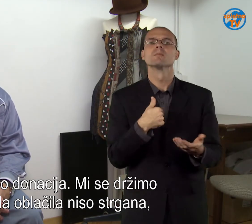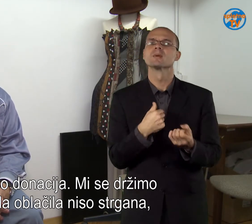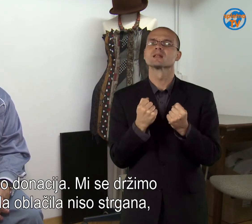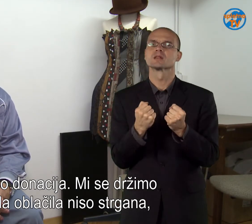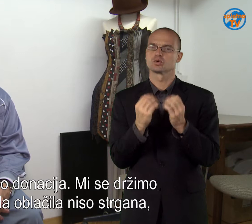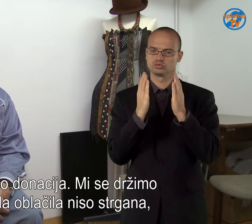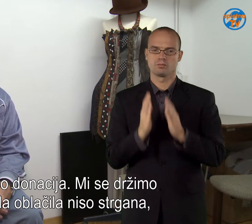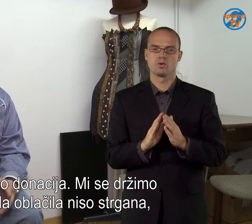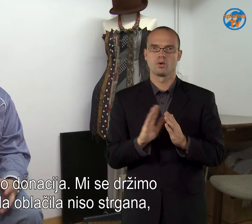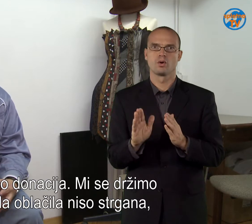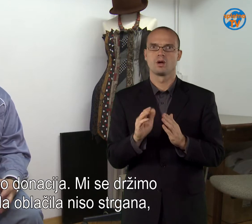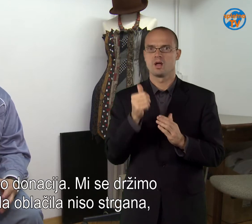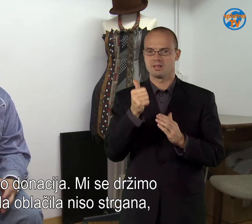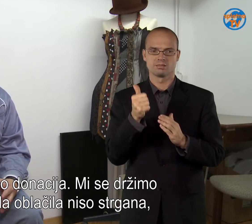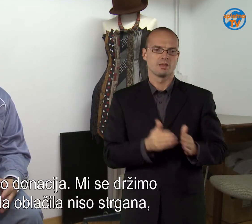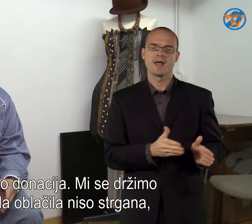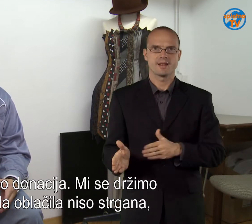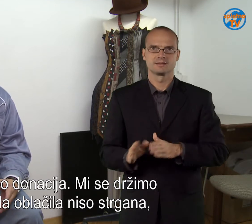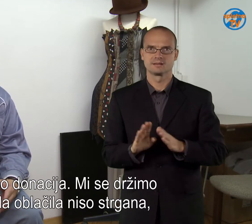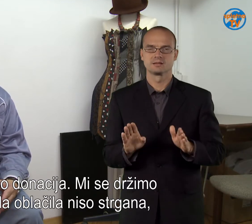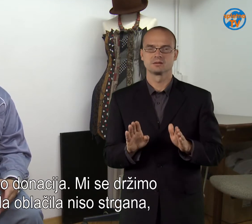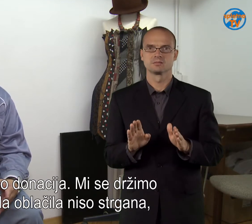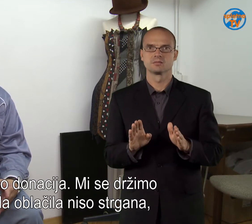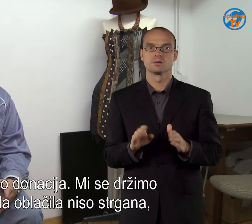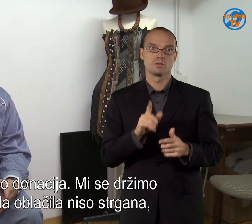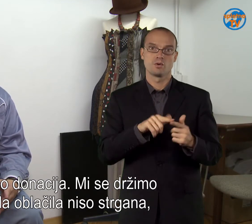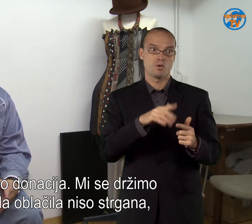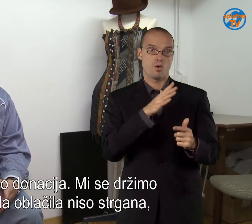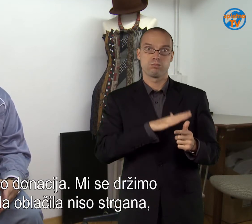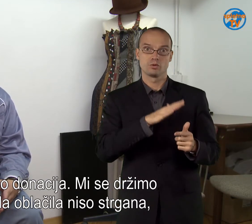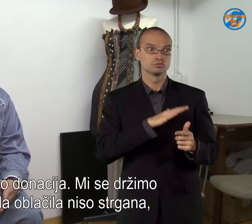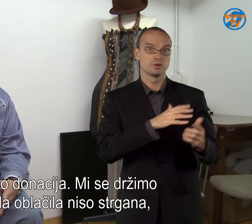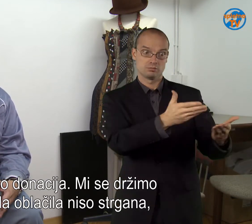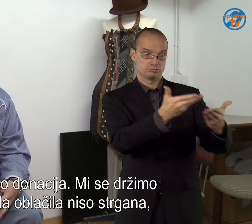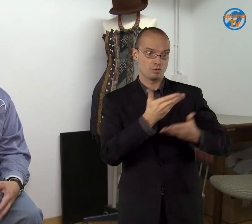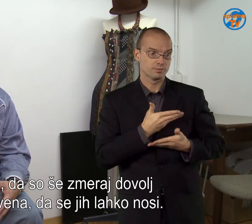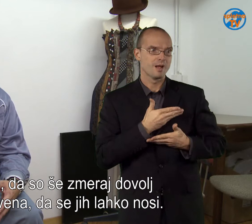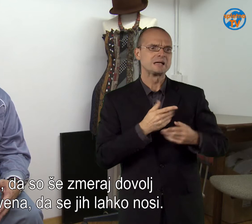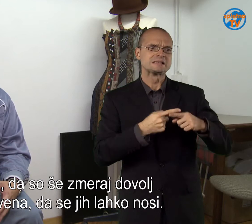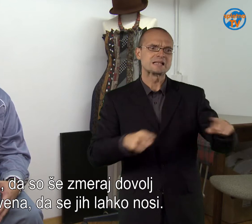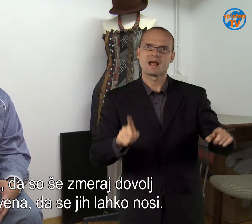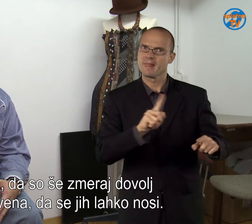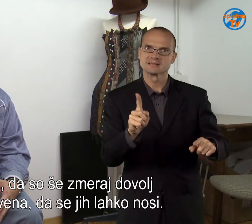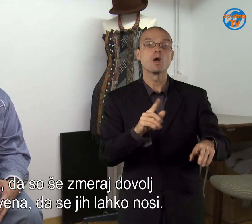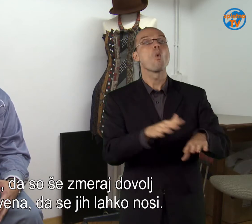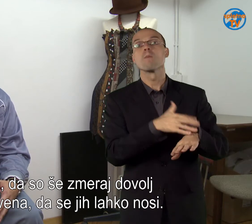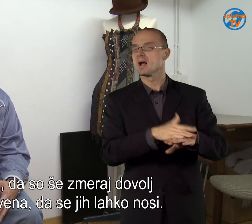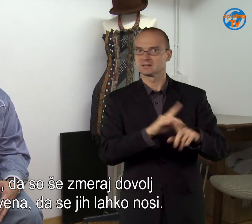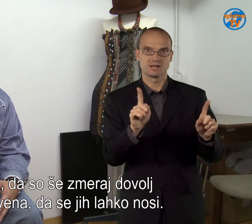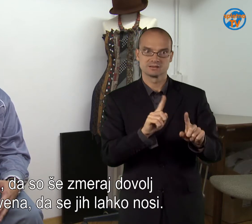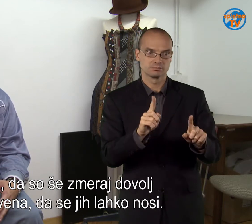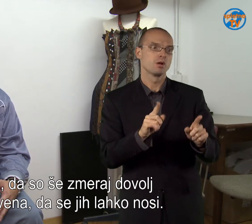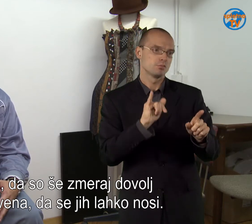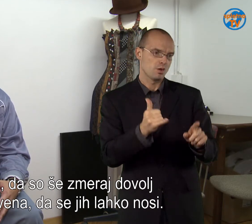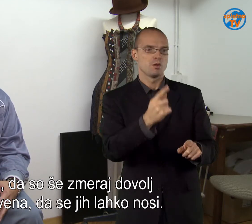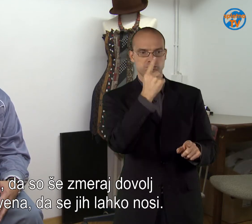bistvu nekega režima, da oblačila niso strgana, da niso umazana, da so še